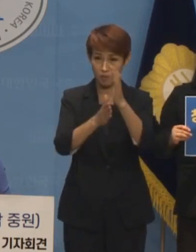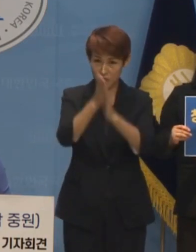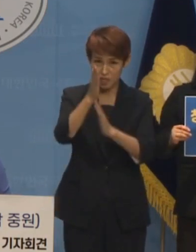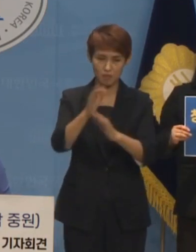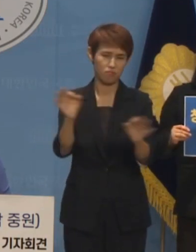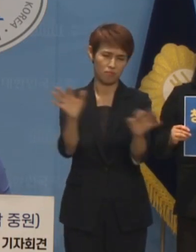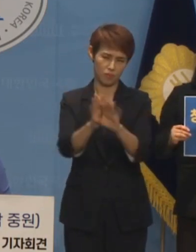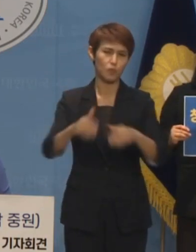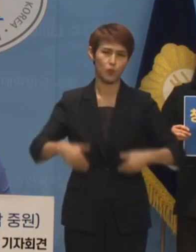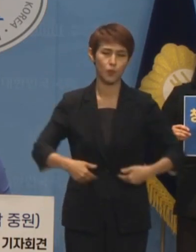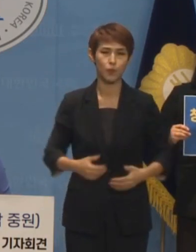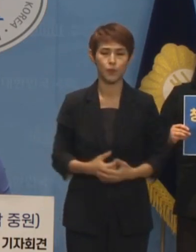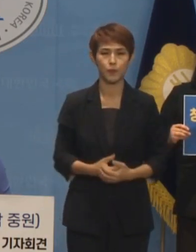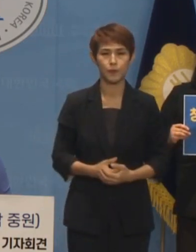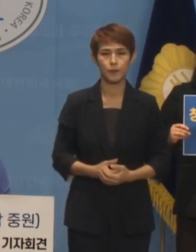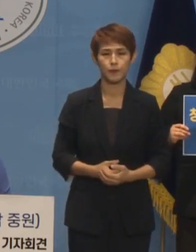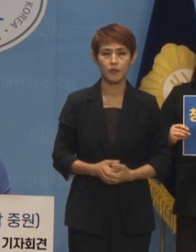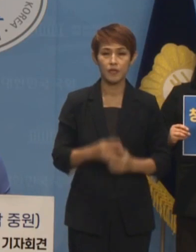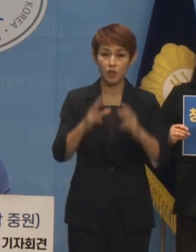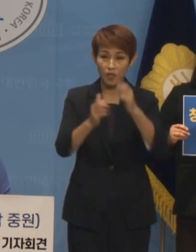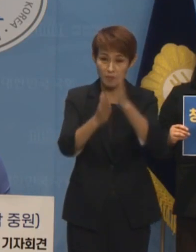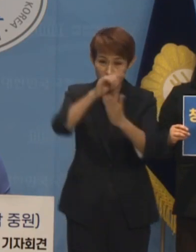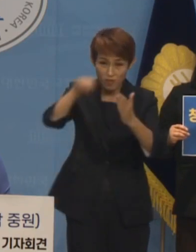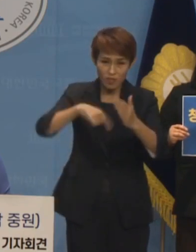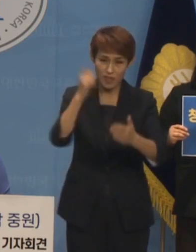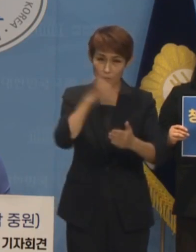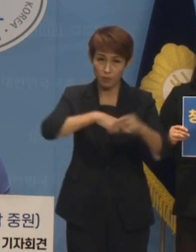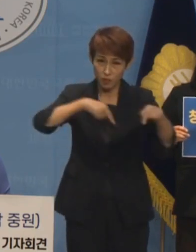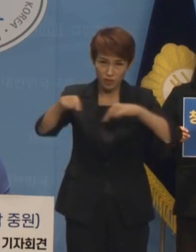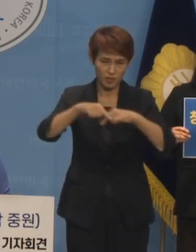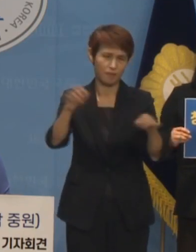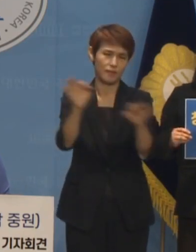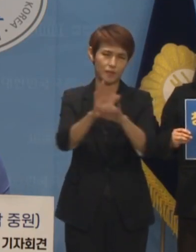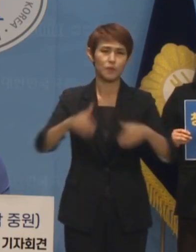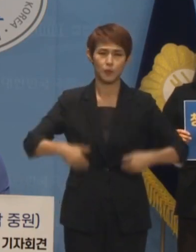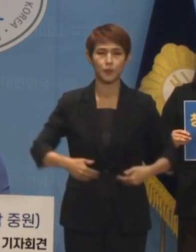목소리를 들어보겠습니다. 최서영 청년위원 말씀 들어보겠습니다.